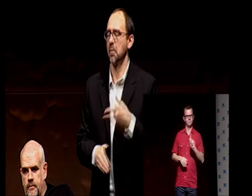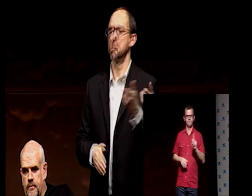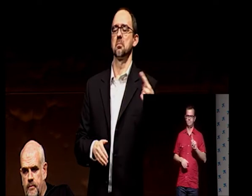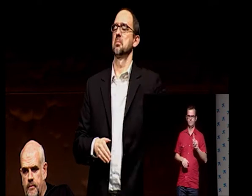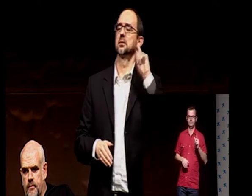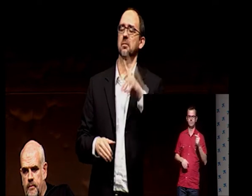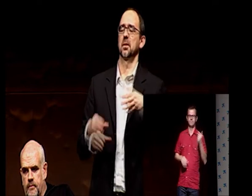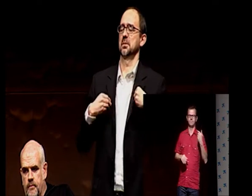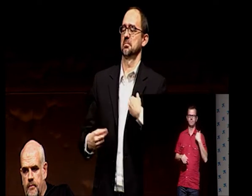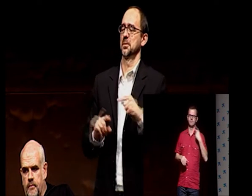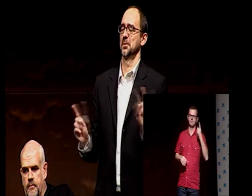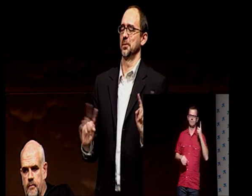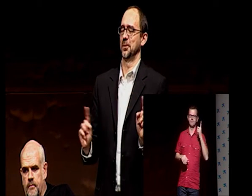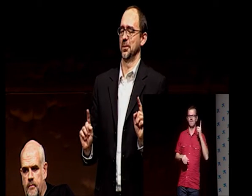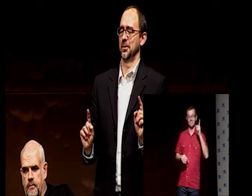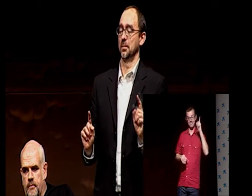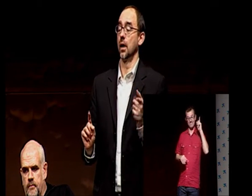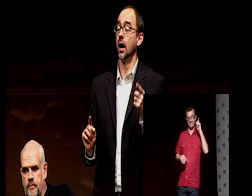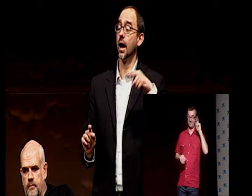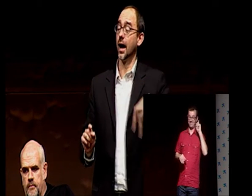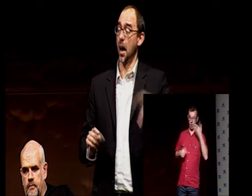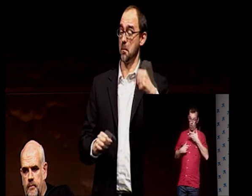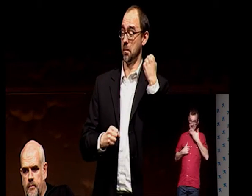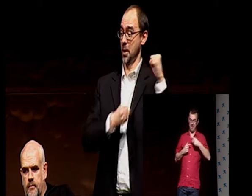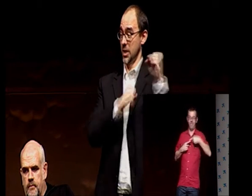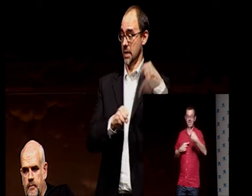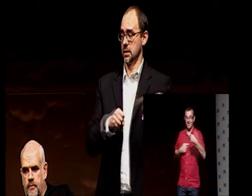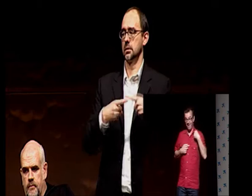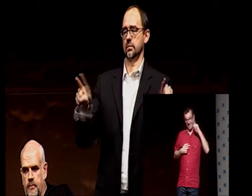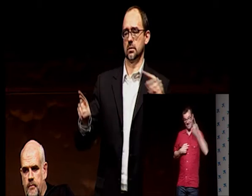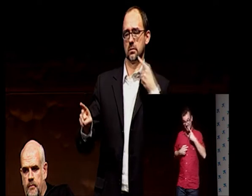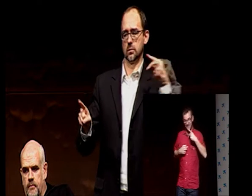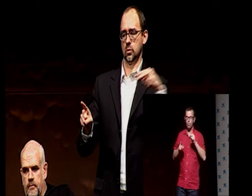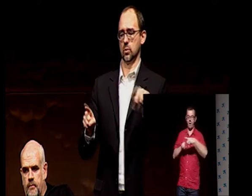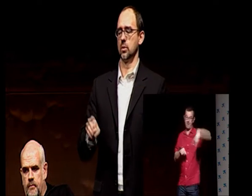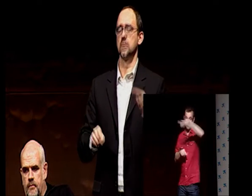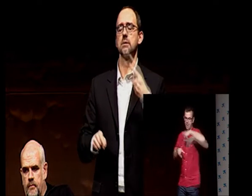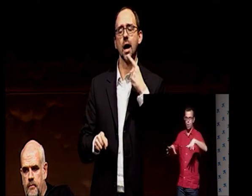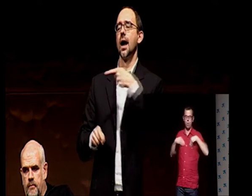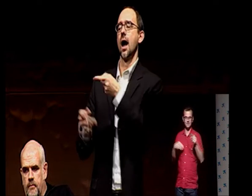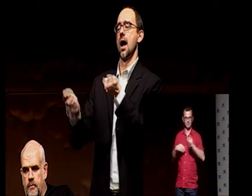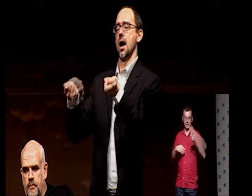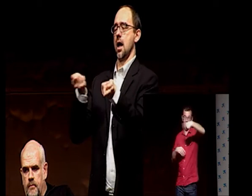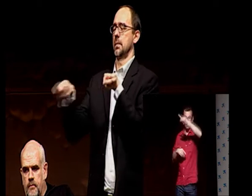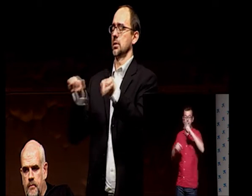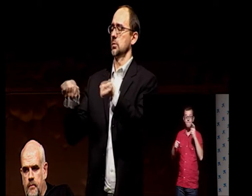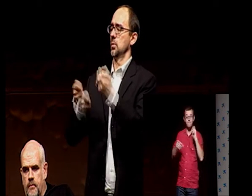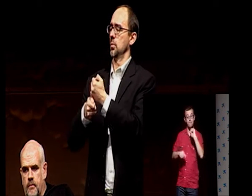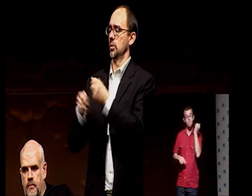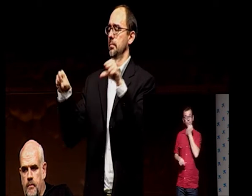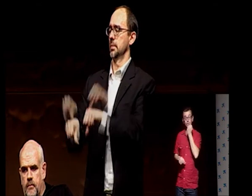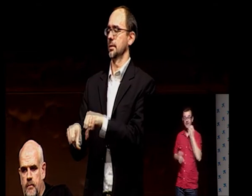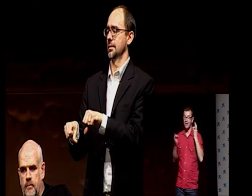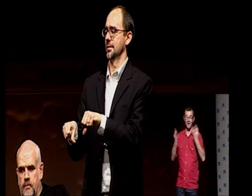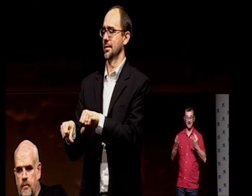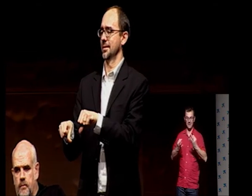realmente no eran personas que Se sentían sordas o que compartían estos valores como personas sordas el